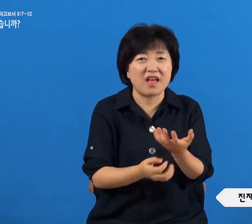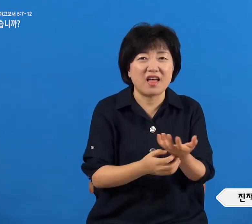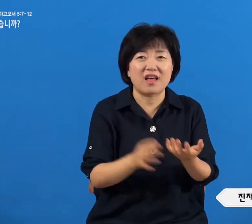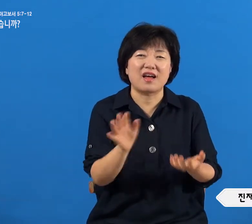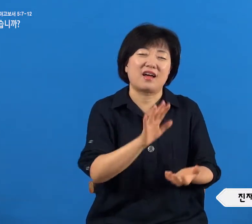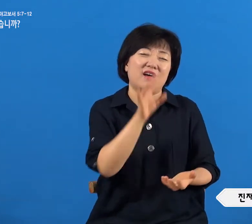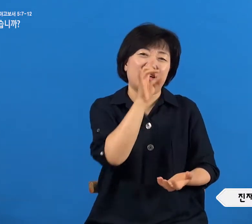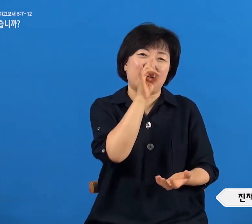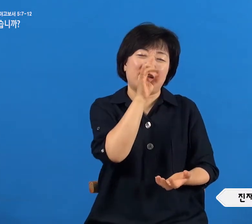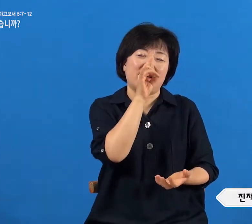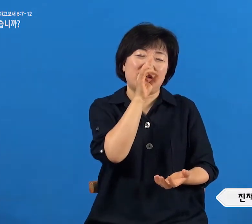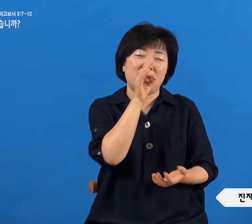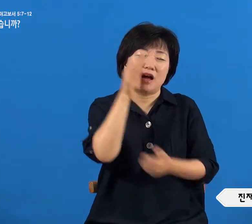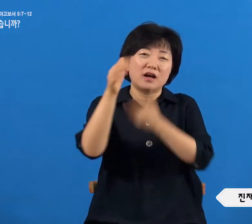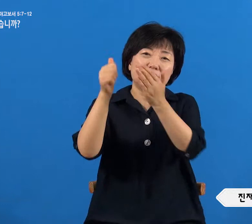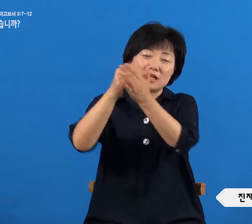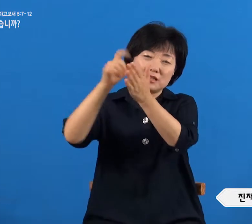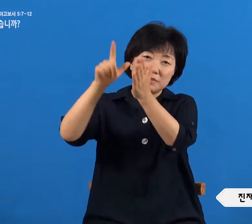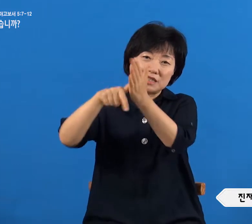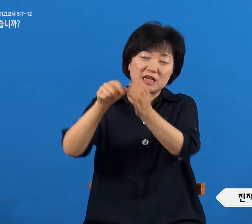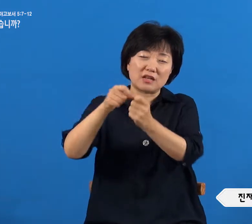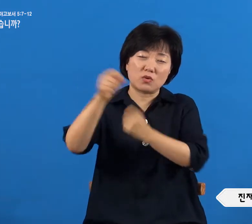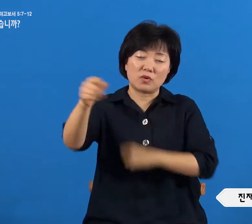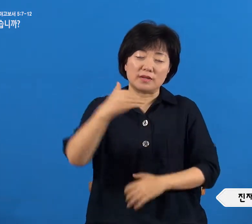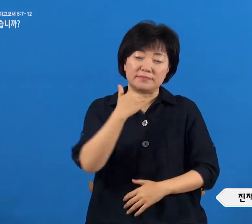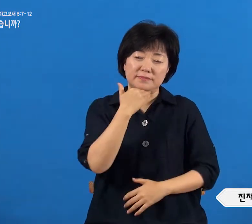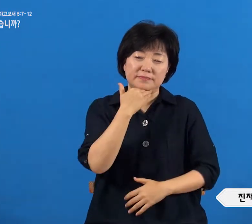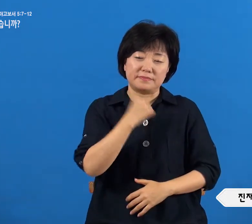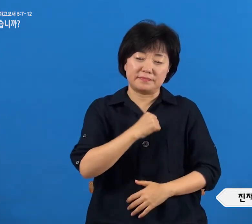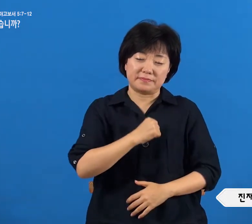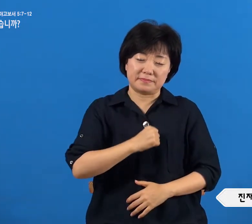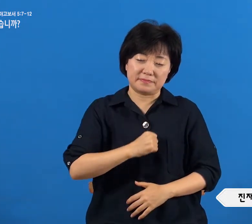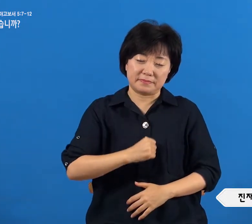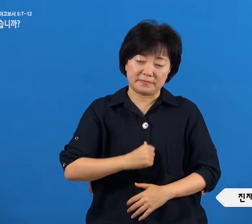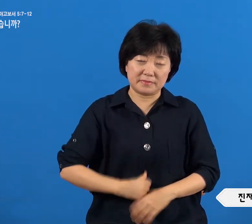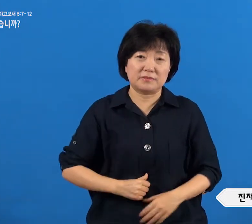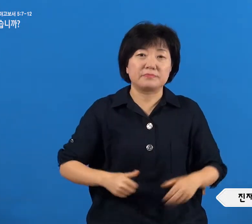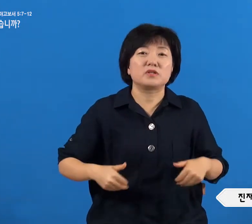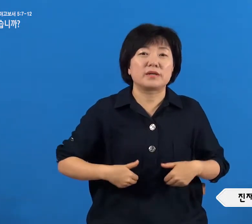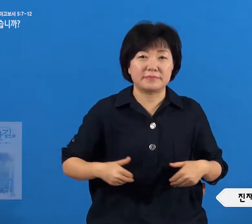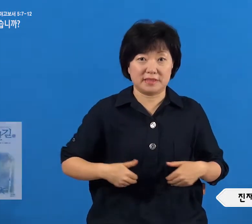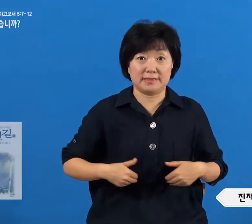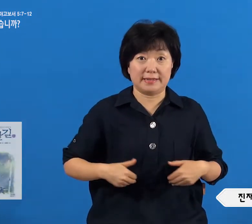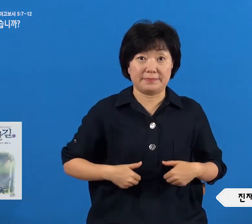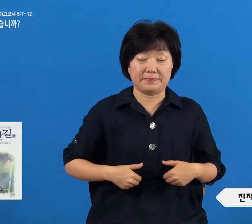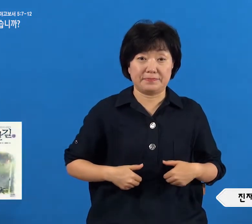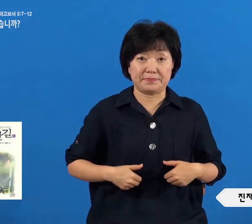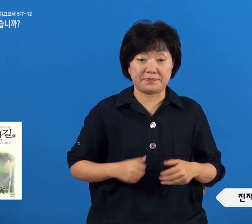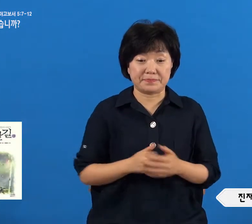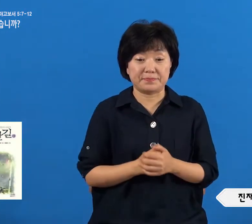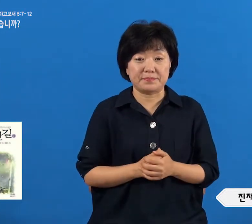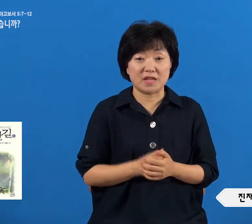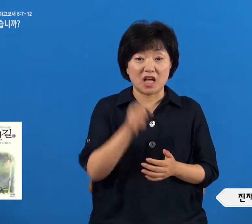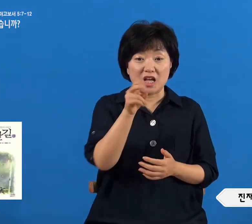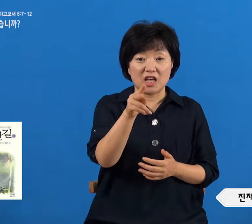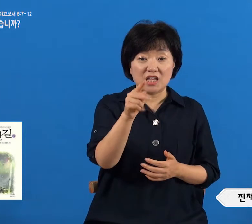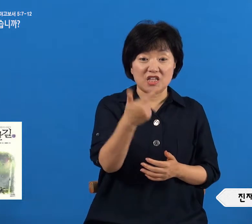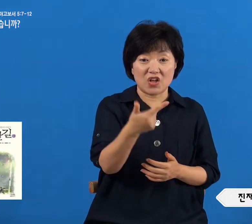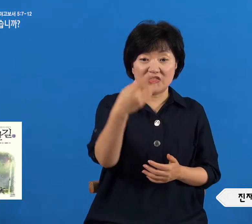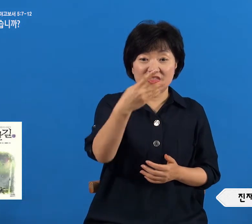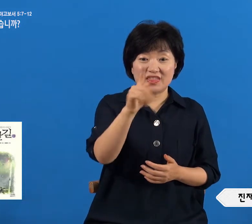참는 것들이 필요함을 성경은 말씀하고 있습니다. 연탄길의 저자로